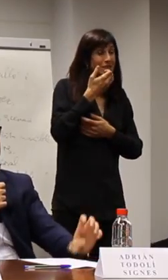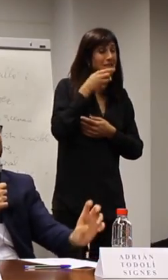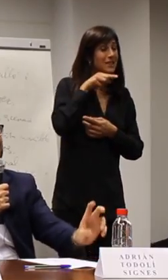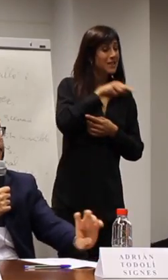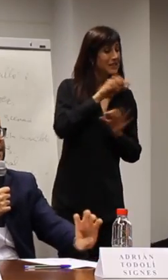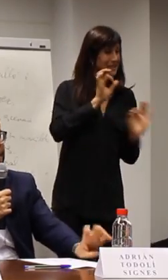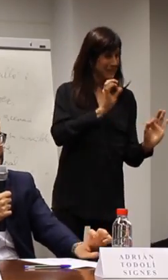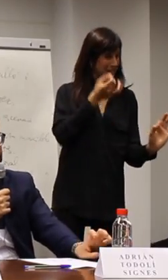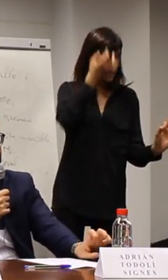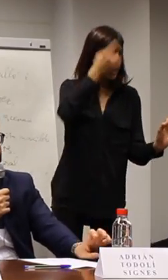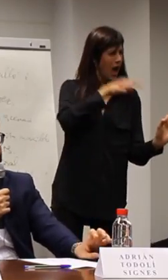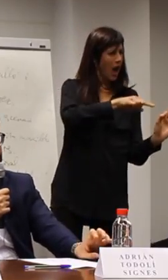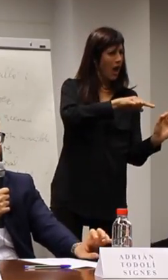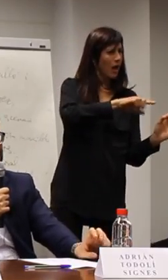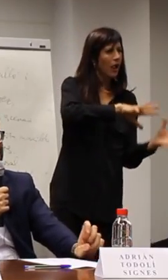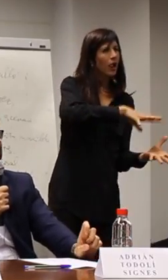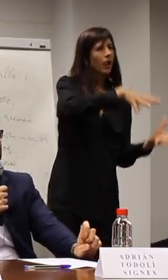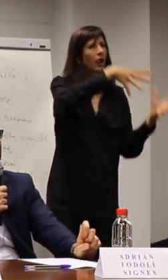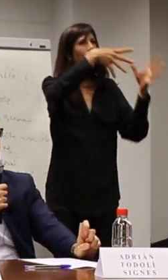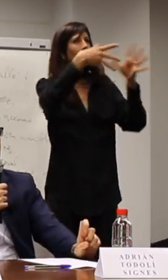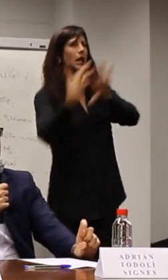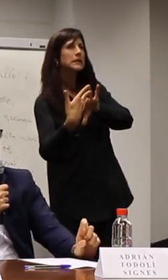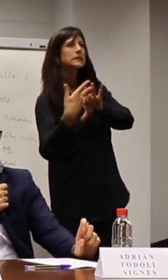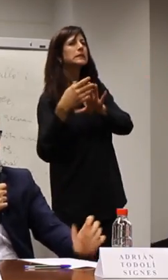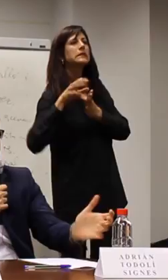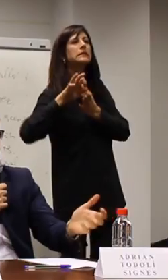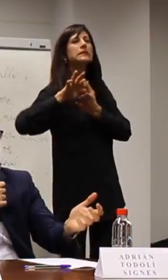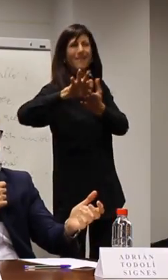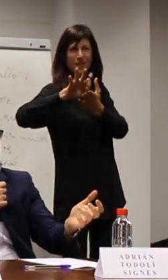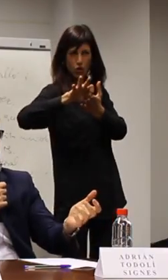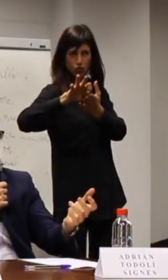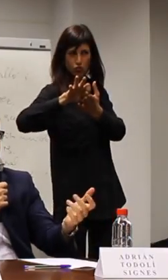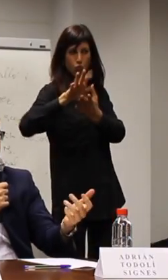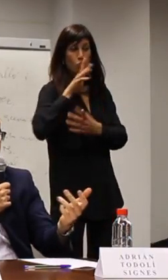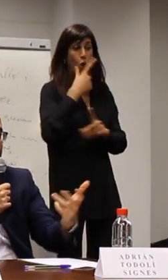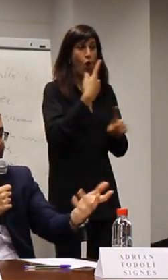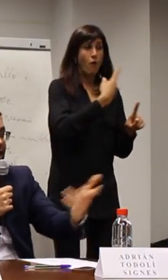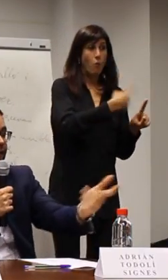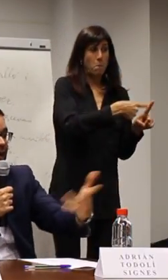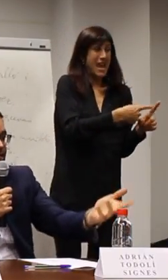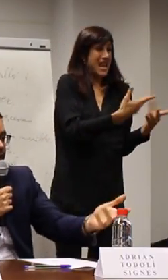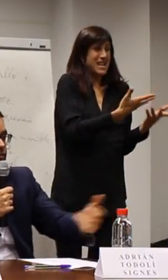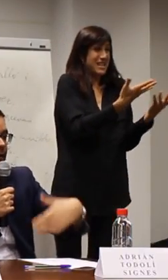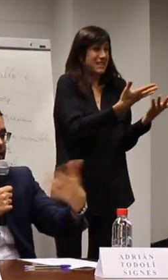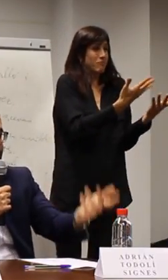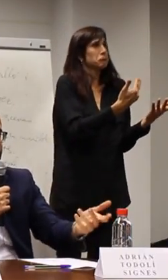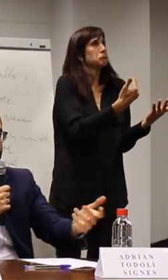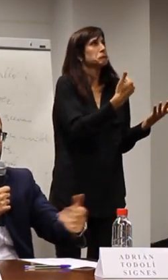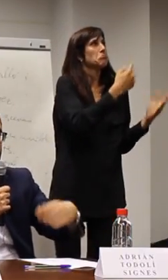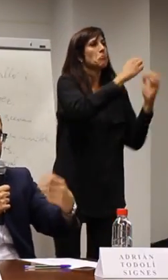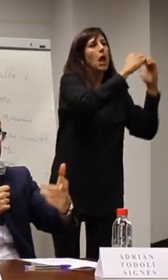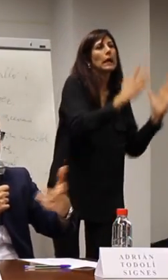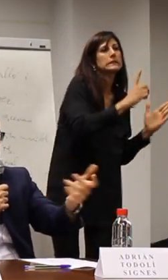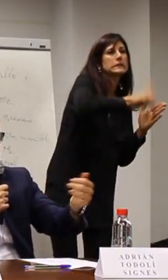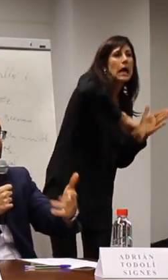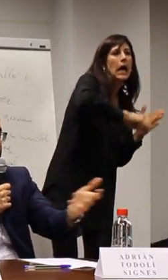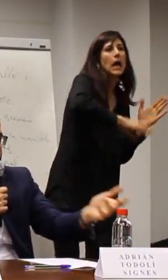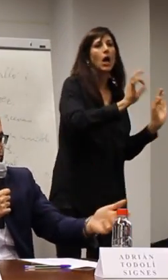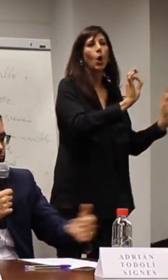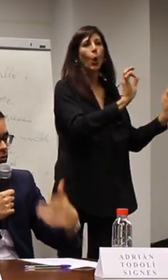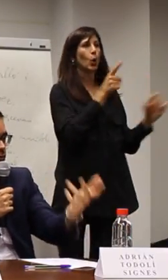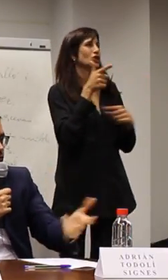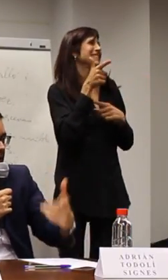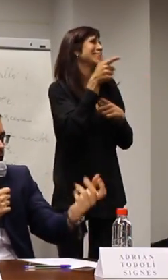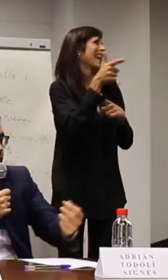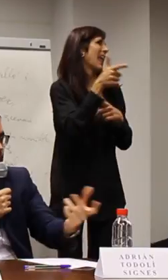a prestación de servicios? Es decir, cuando, porque claro, con alquiler de casas o alquiler de